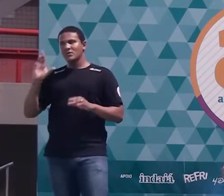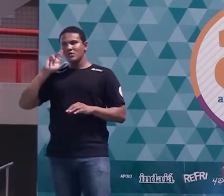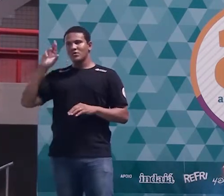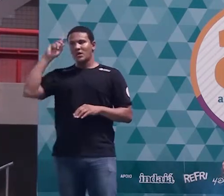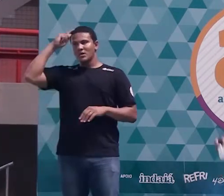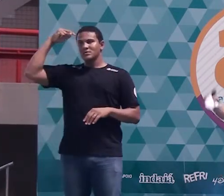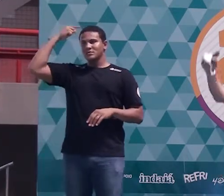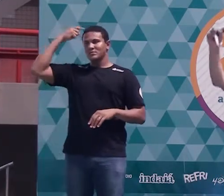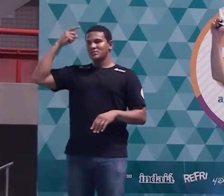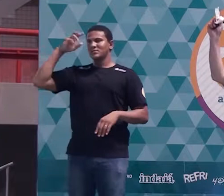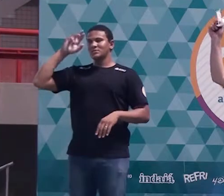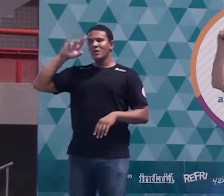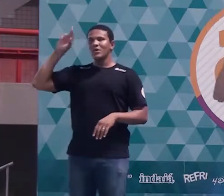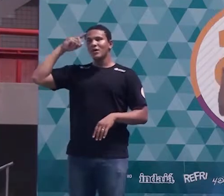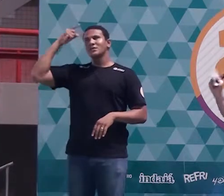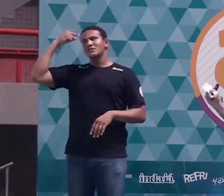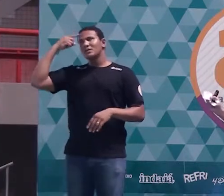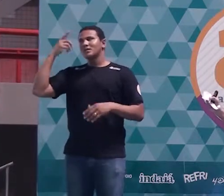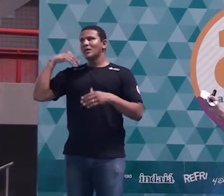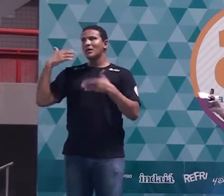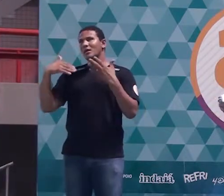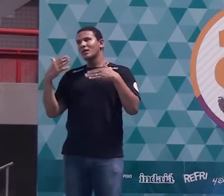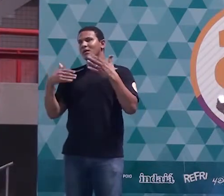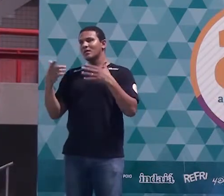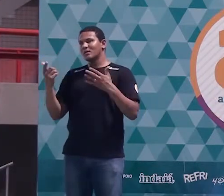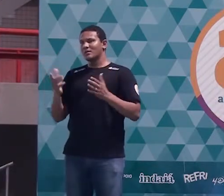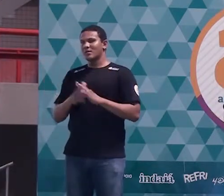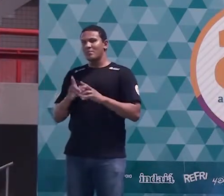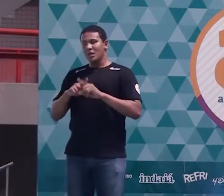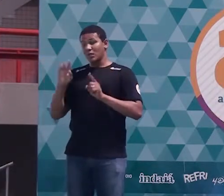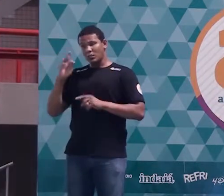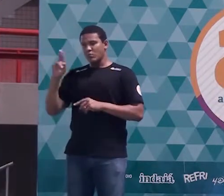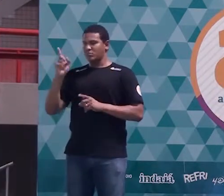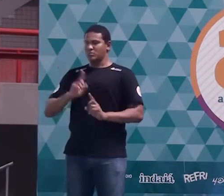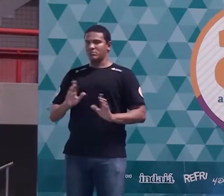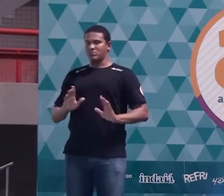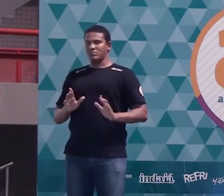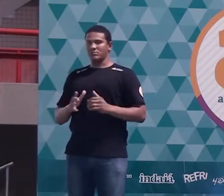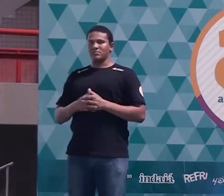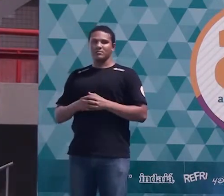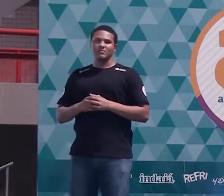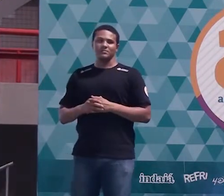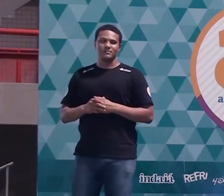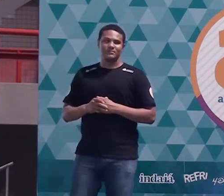o Senhor é... Aí pronto, então lá em cima eles aceitam, mas o tu não.